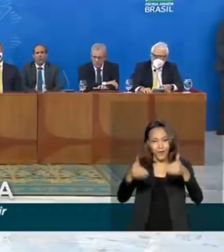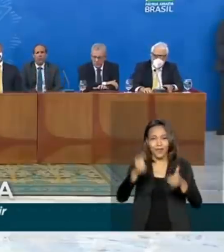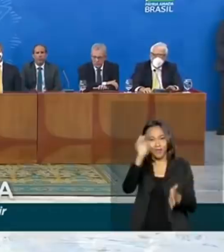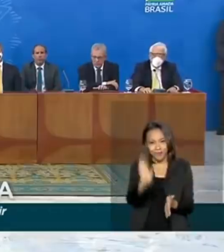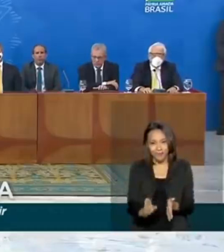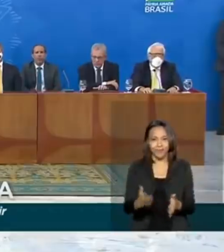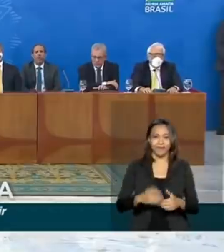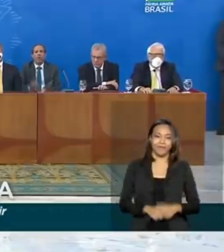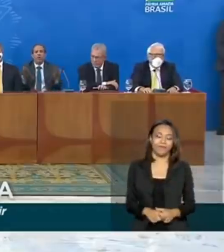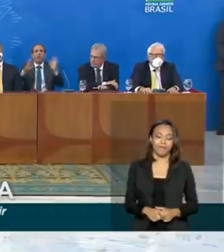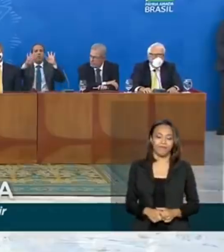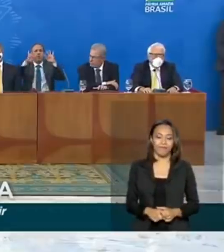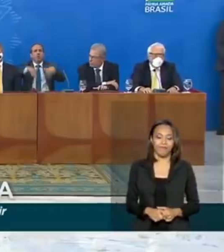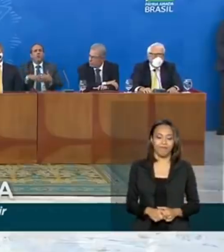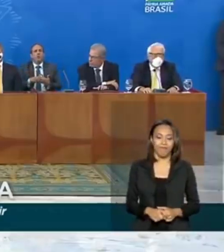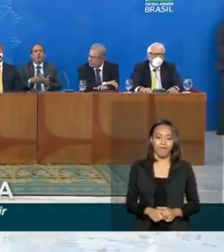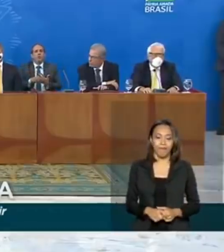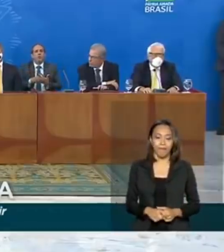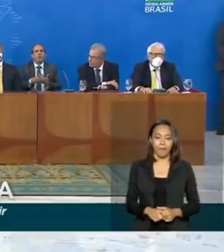Bem, indo para o encerramento, então,